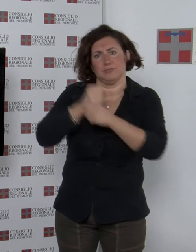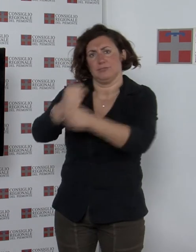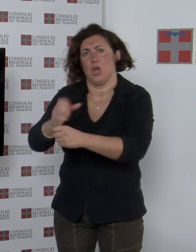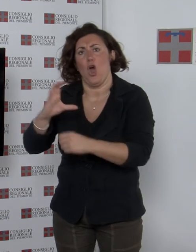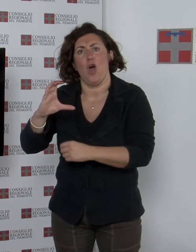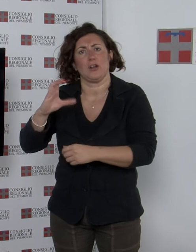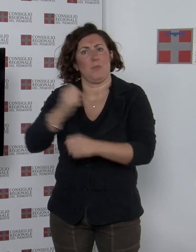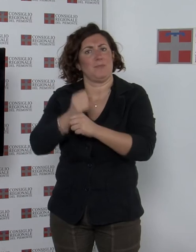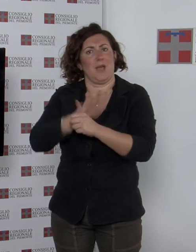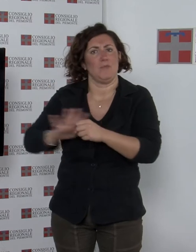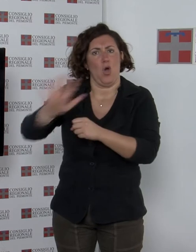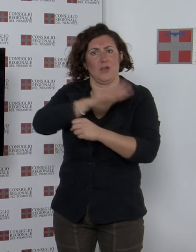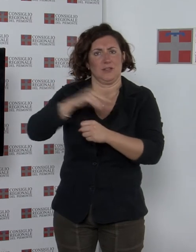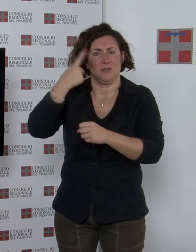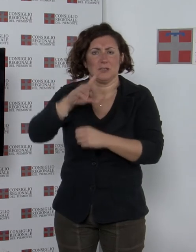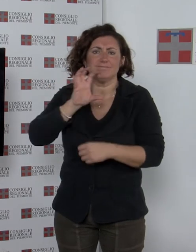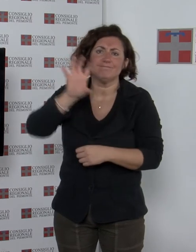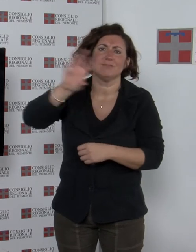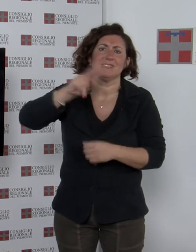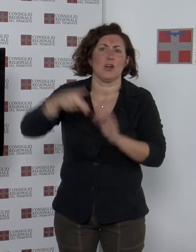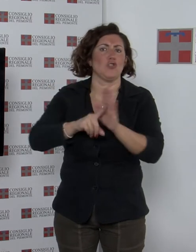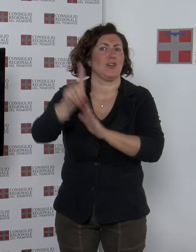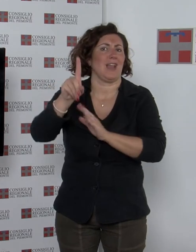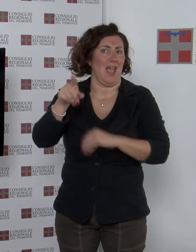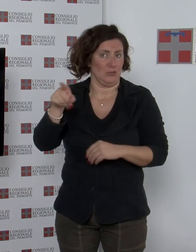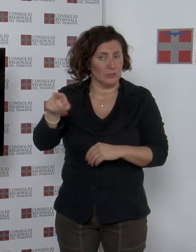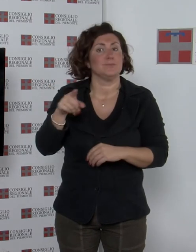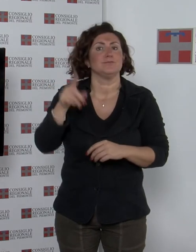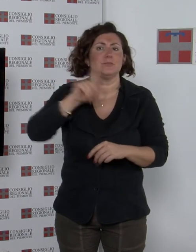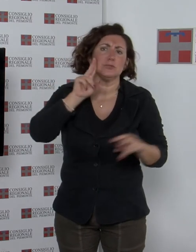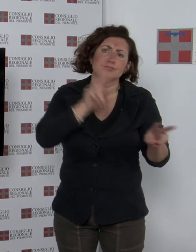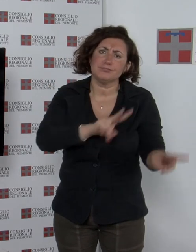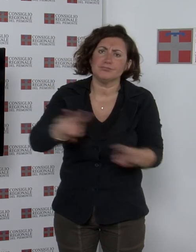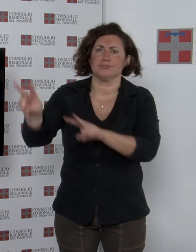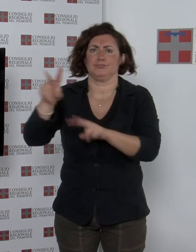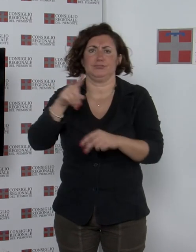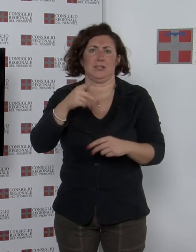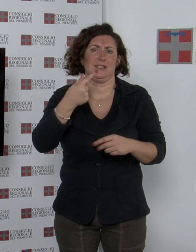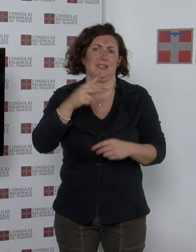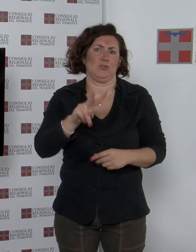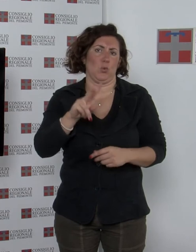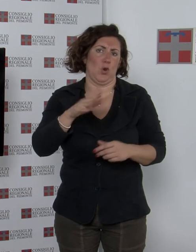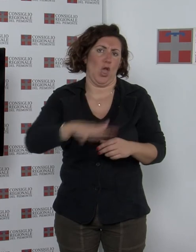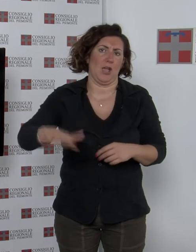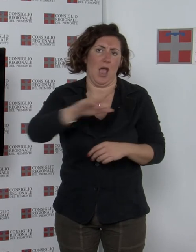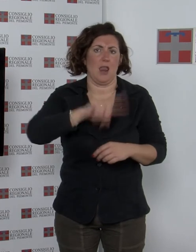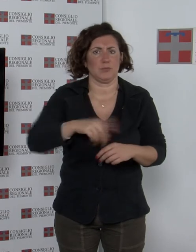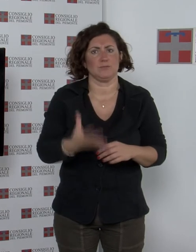controversie in secondo grado il monitoraggio delle trasmissioni delle Tv locali e la Tenuta del registro degli operatori di comunicazione un